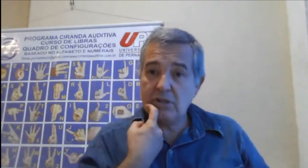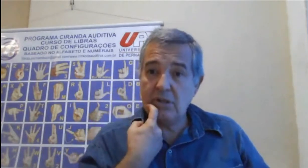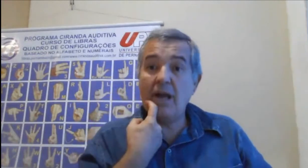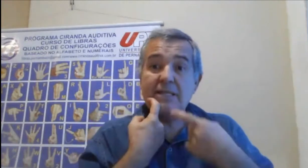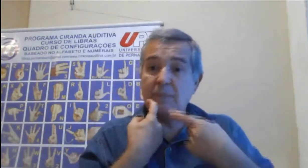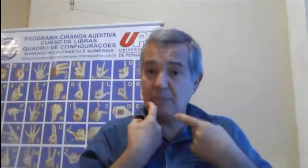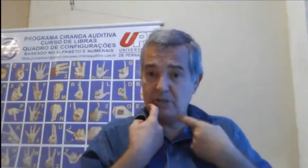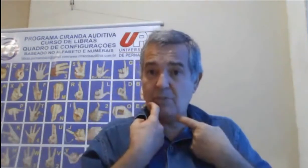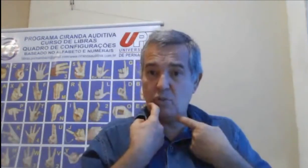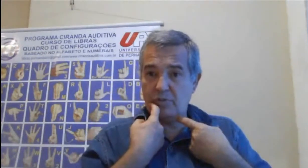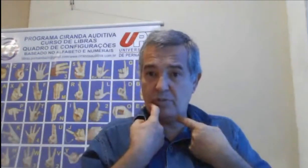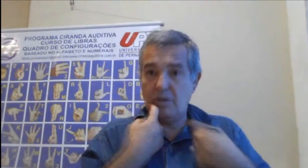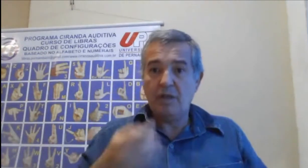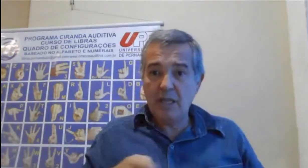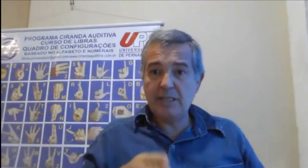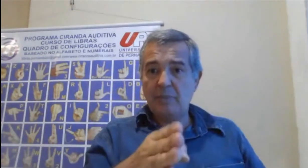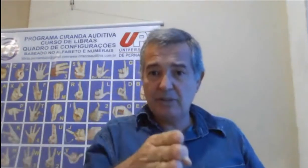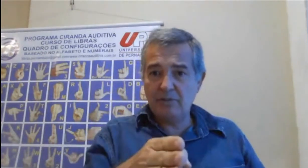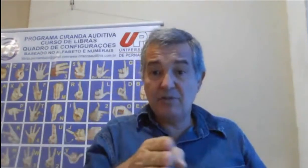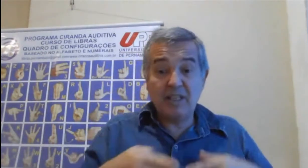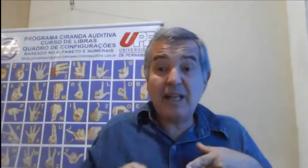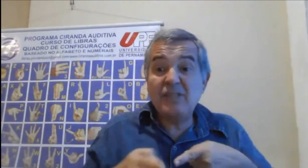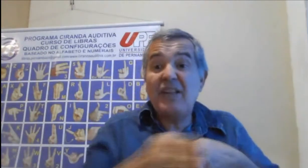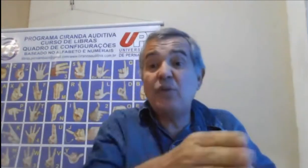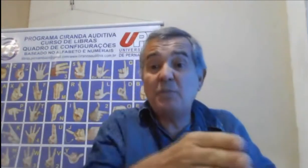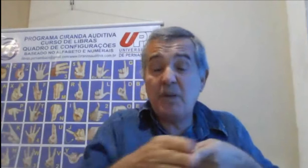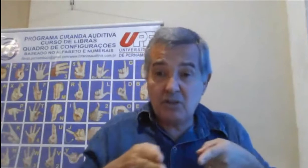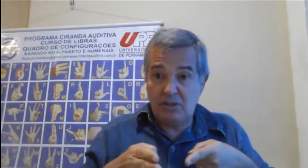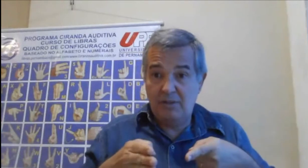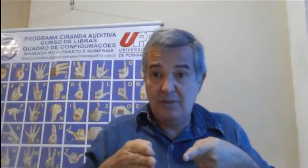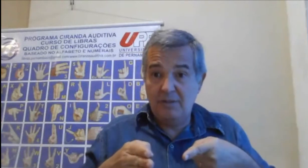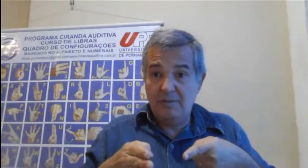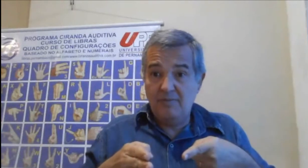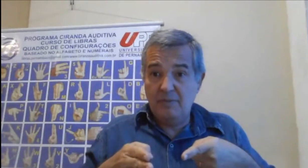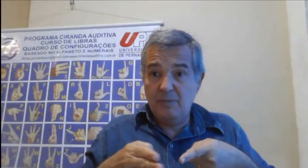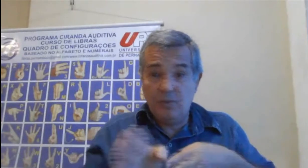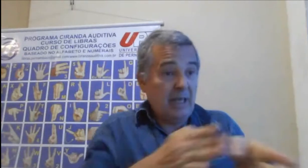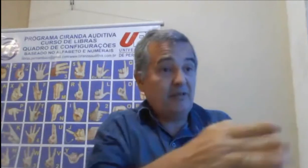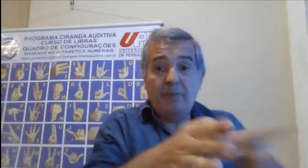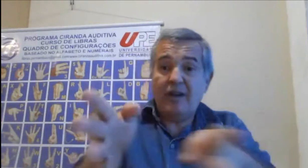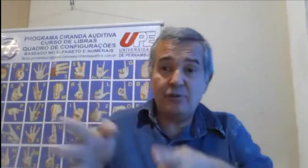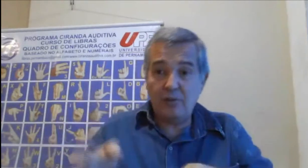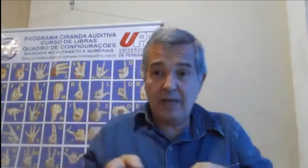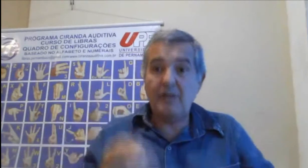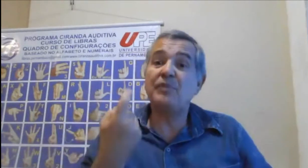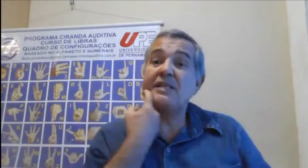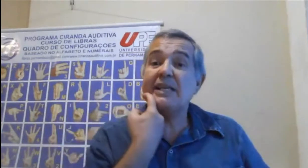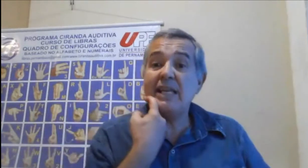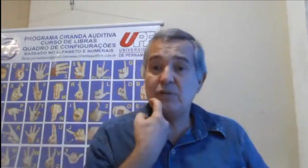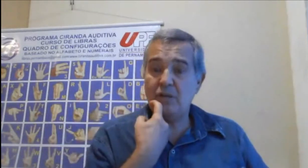Peixe. Esse é para peixe morto. E esse é para peixe vivo. Isso aqui é classificador de peixe. Porque ele vai para vários lugares. Porque isso aqui é o sinal